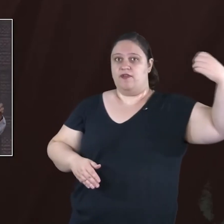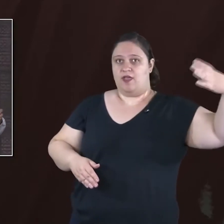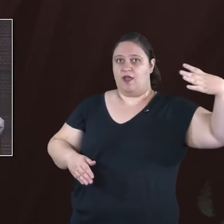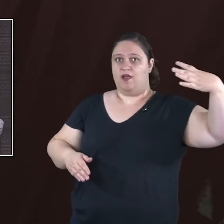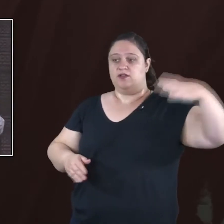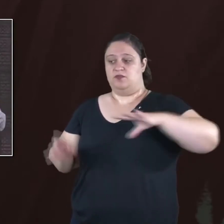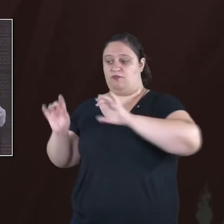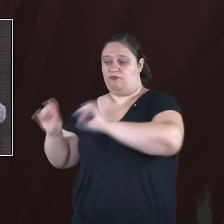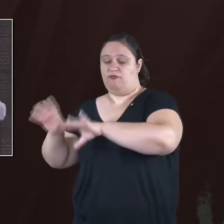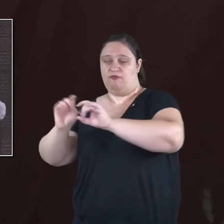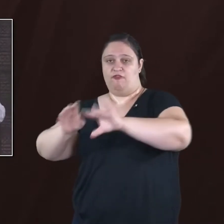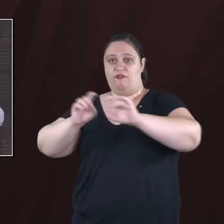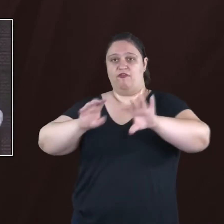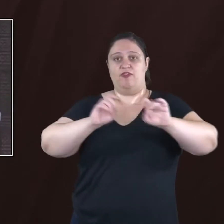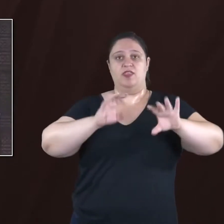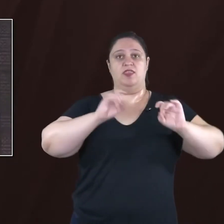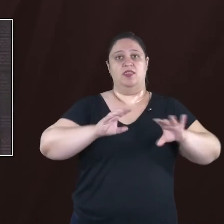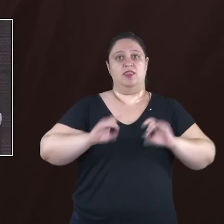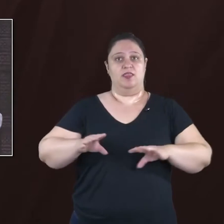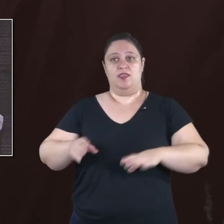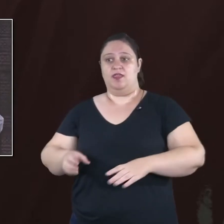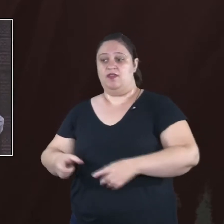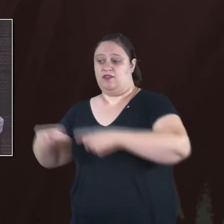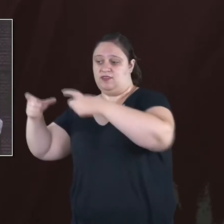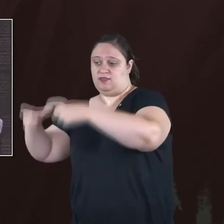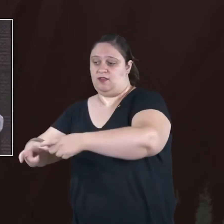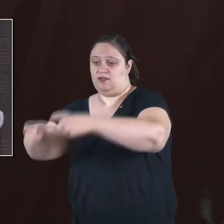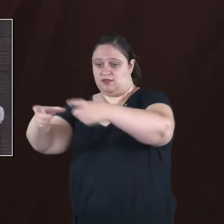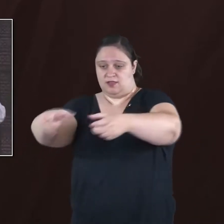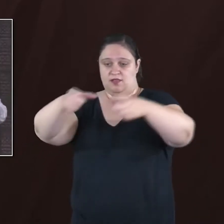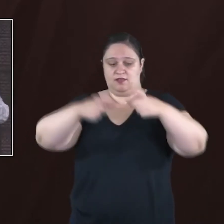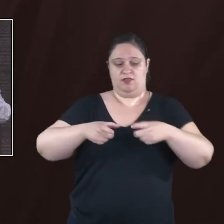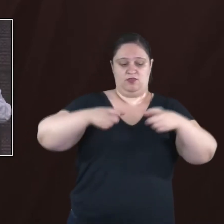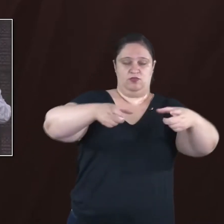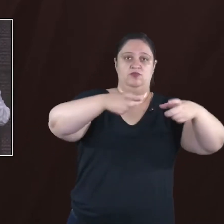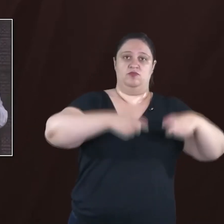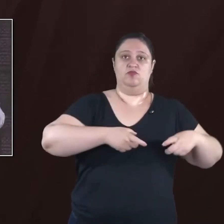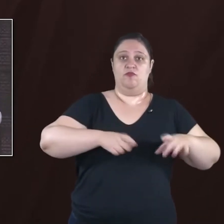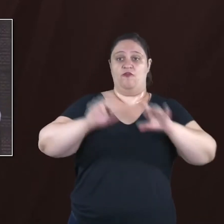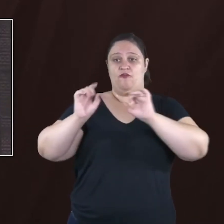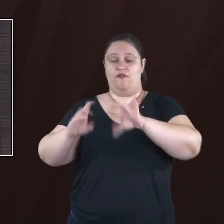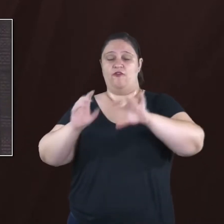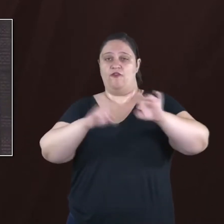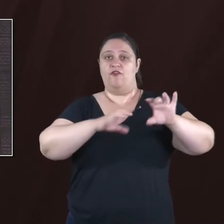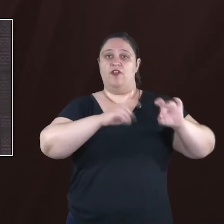viajantes, que saíam de cidade em cidade para